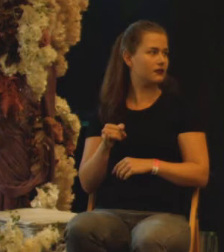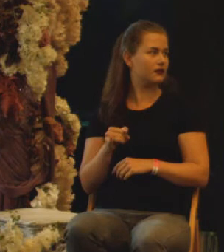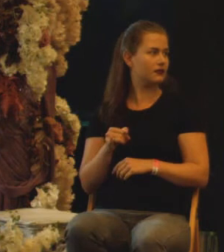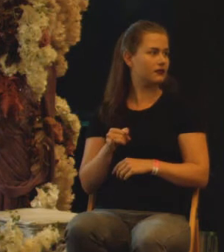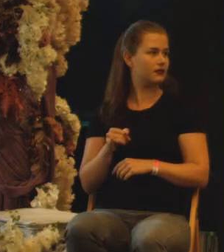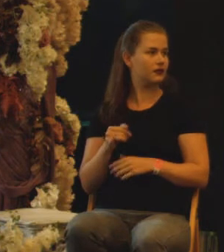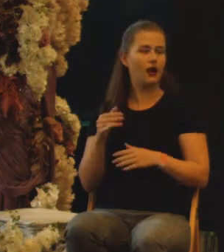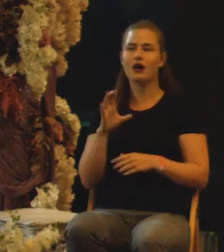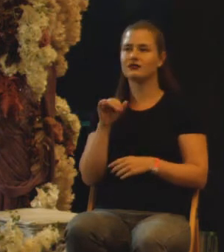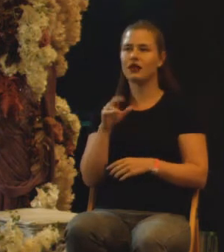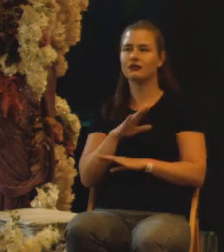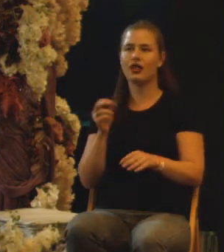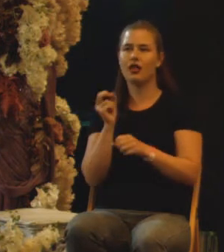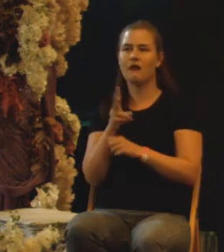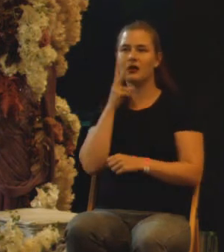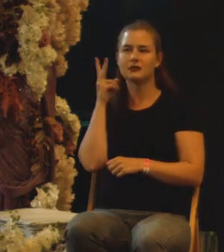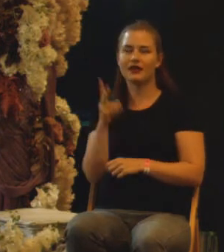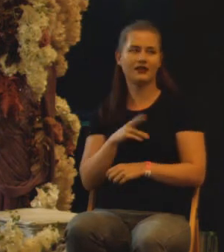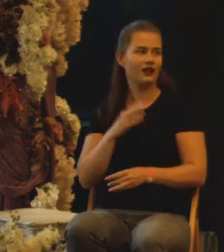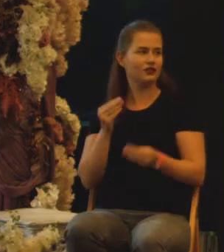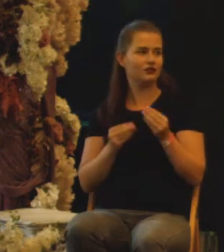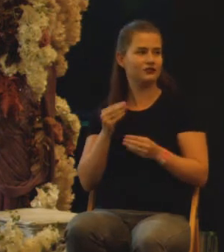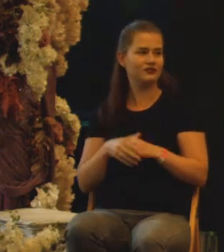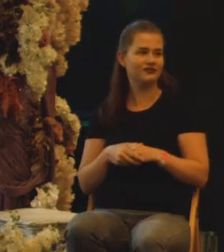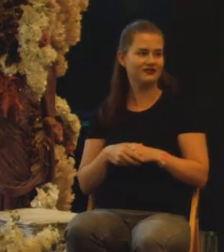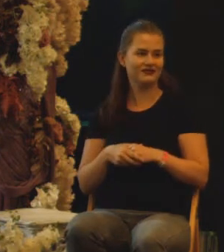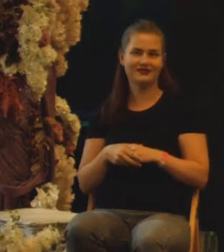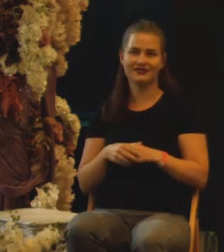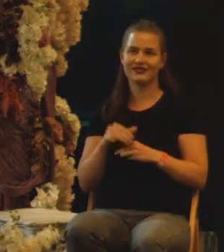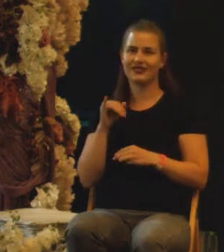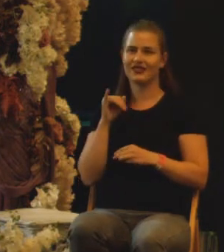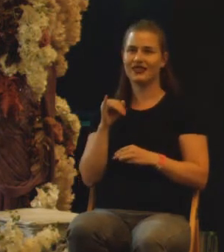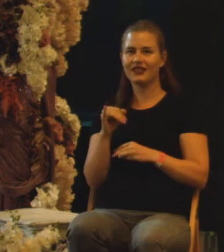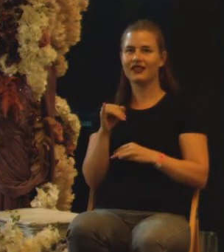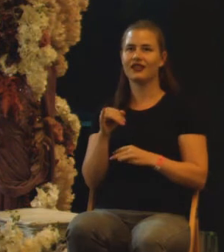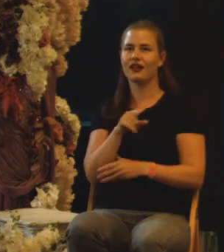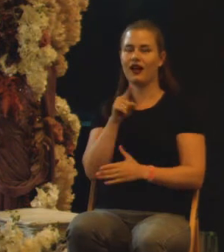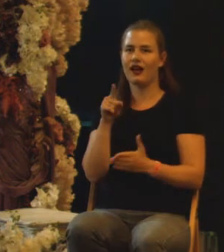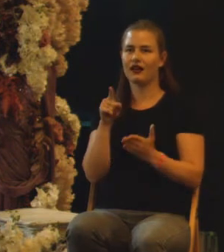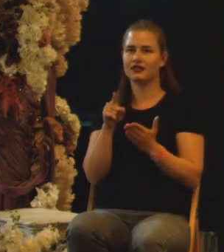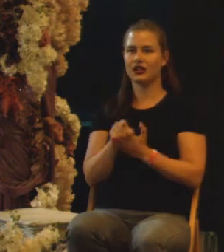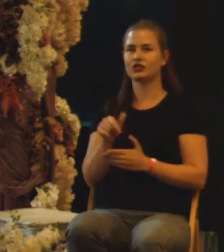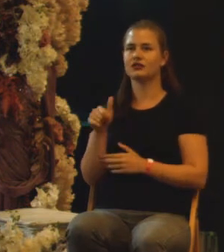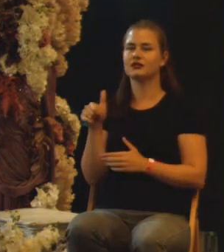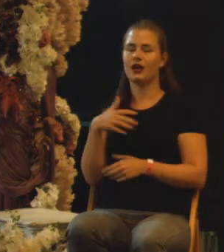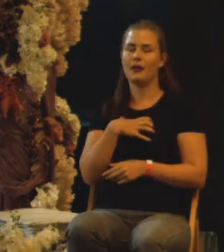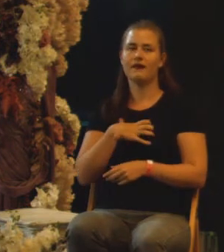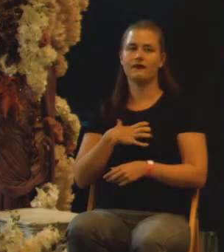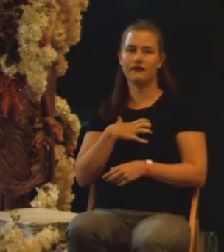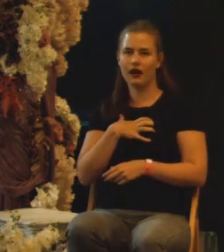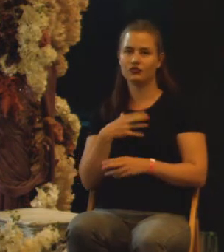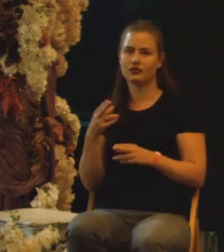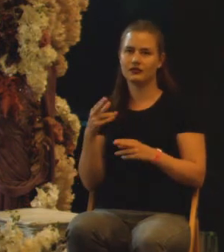не выгоняли, смотрите. Не ожидайте, ожидайте, ожидайте. Вот. И, конечно же, самое важное